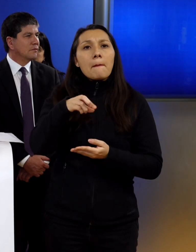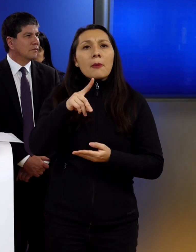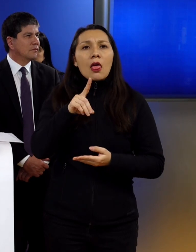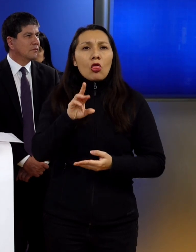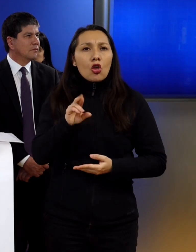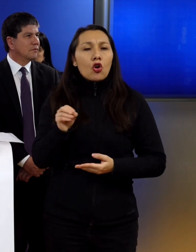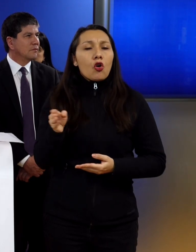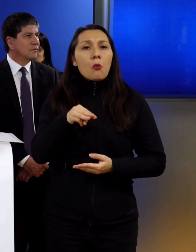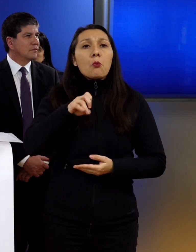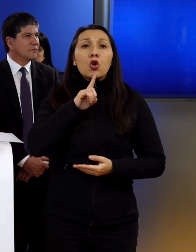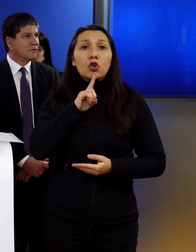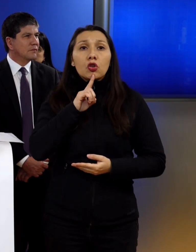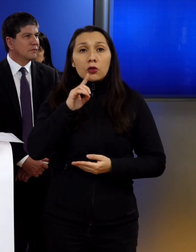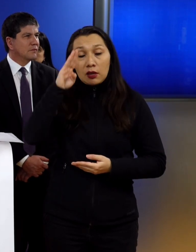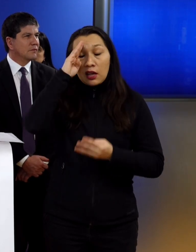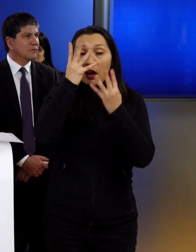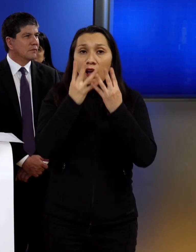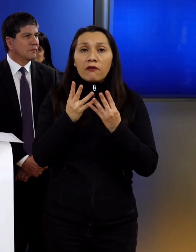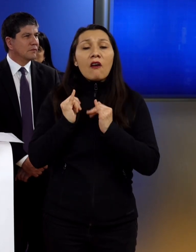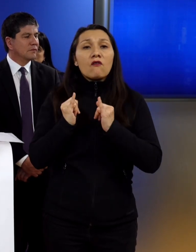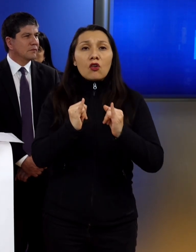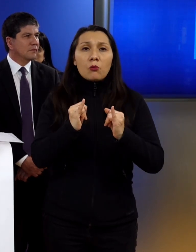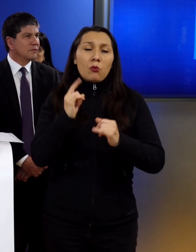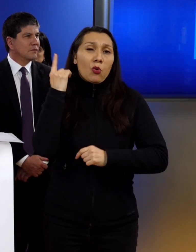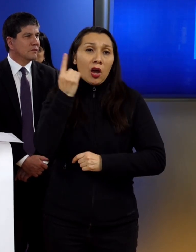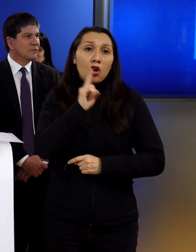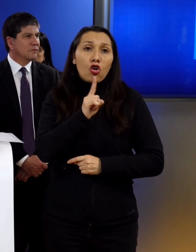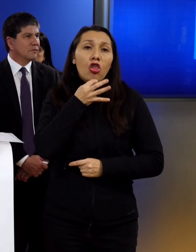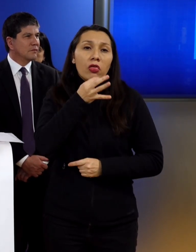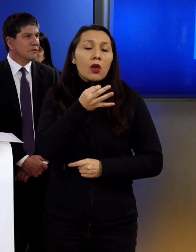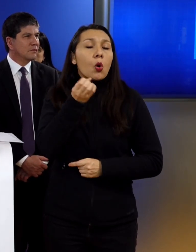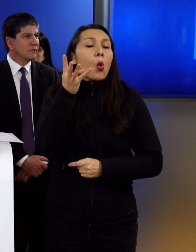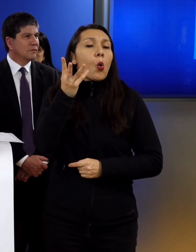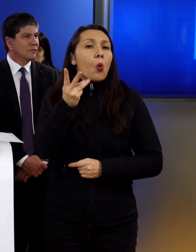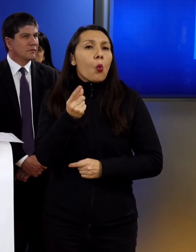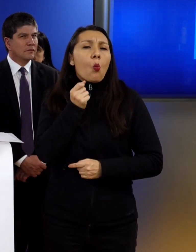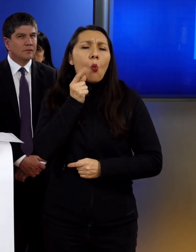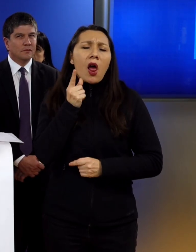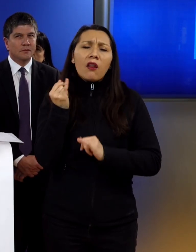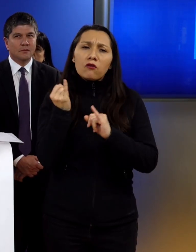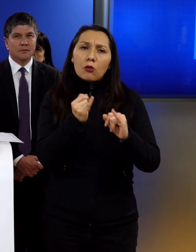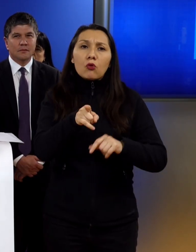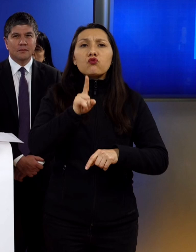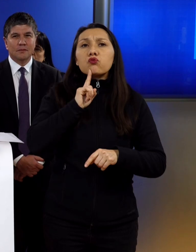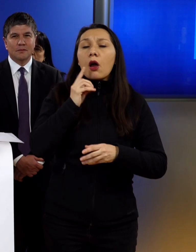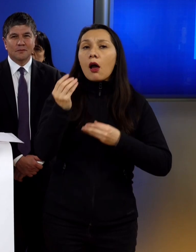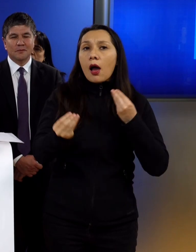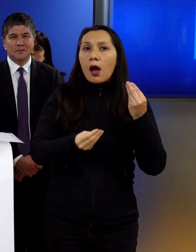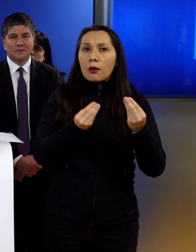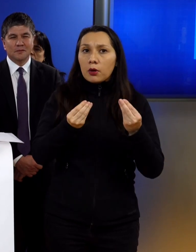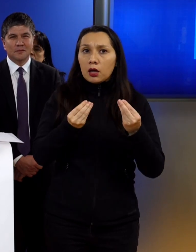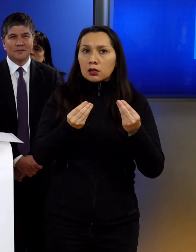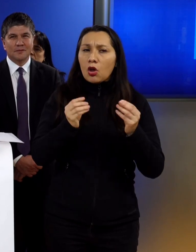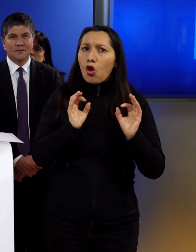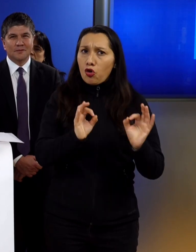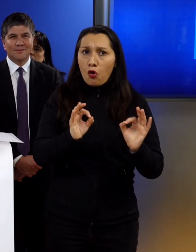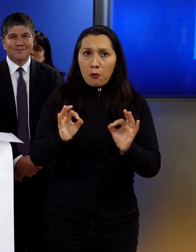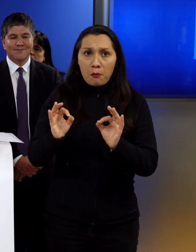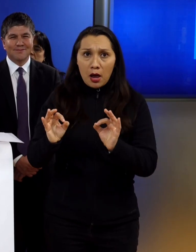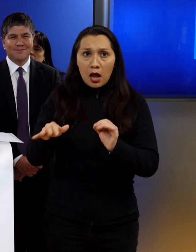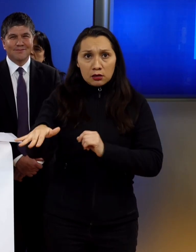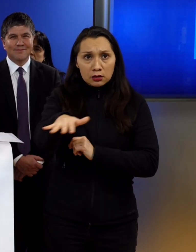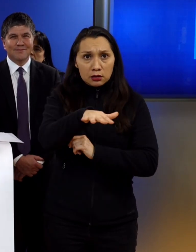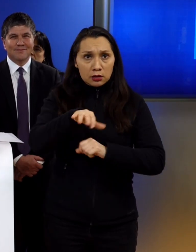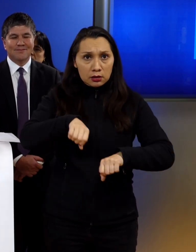porque Gendarmería entregó un comunicado muy general, no habló de cifras. ¿Qué reporte usted tiene de lo que ocurrió? ¿Está con normalidad ahí